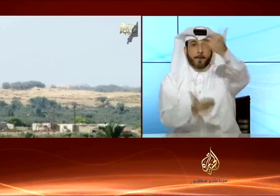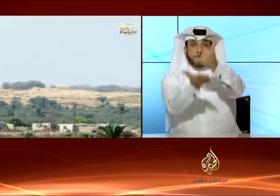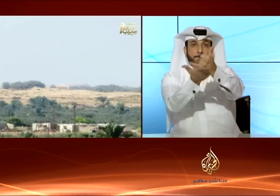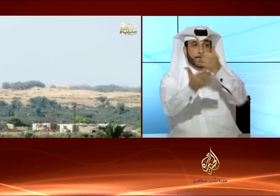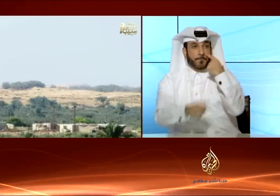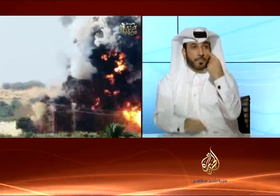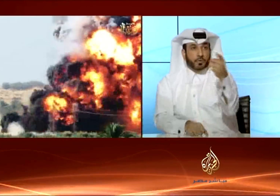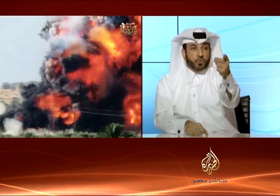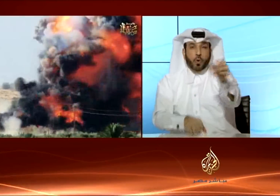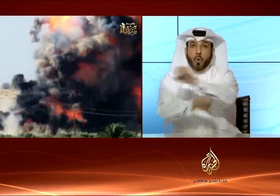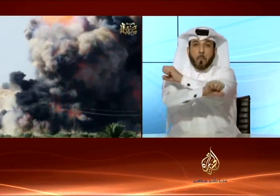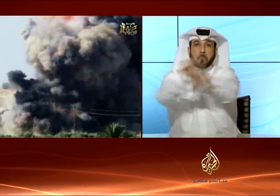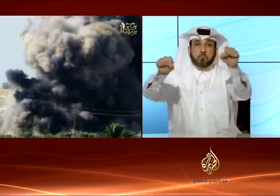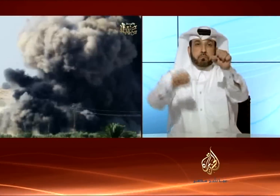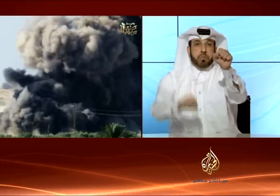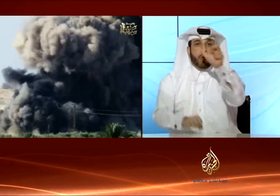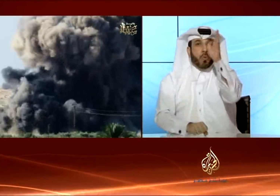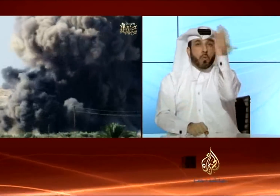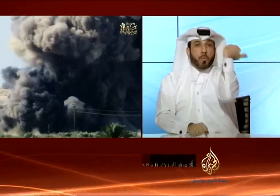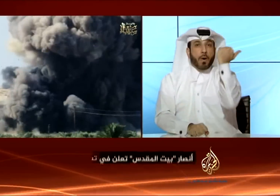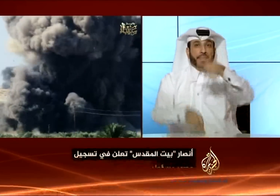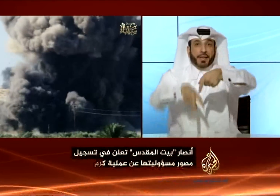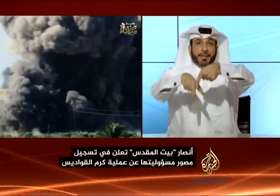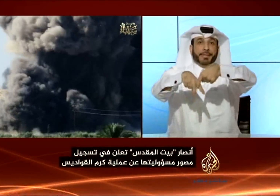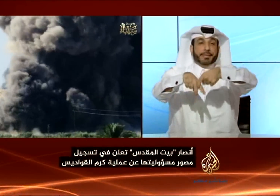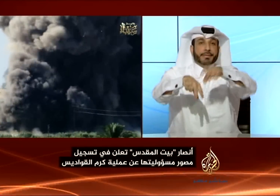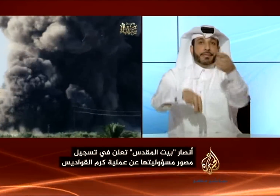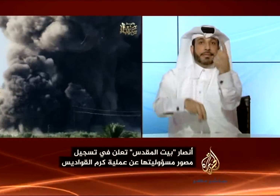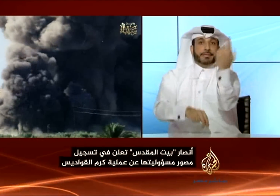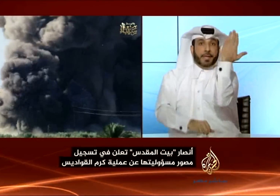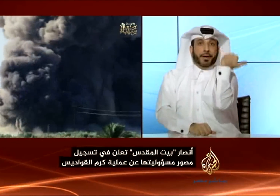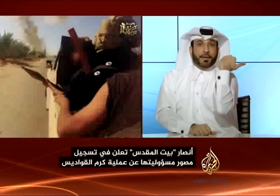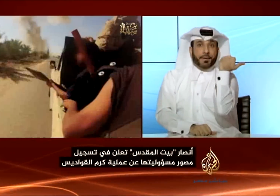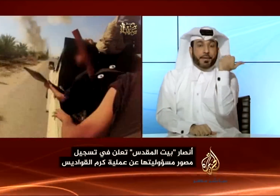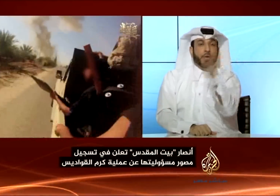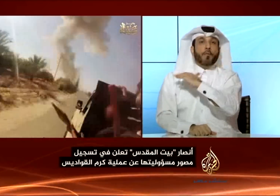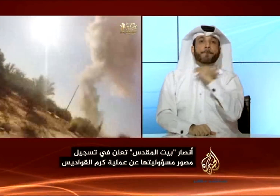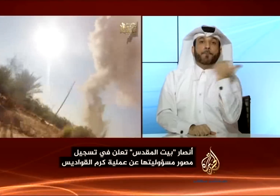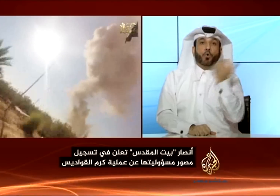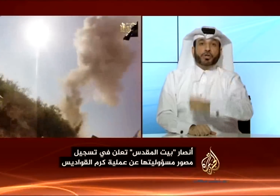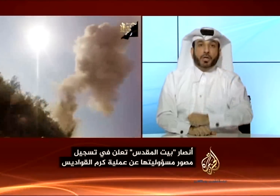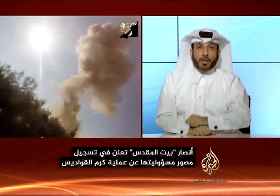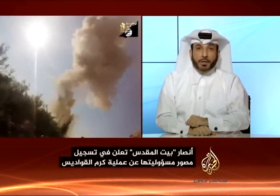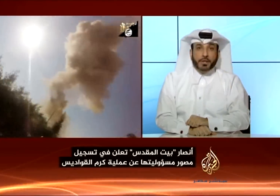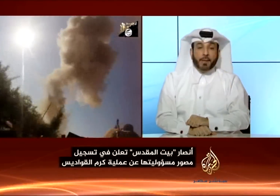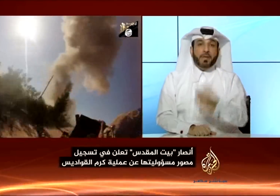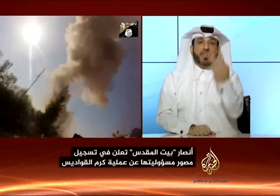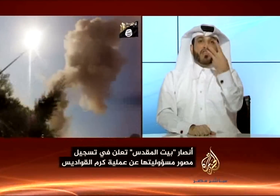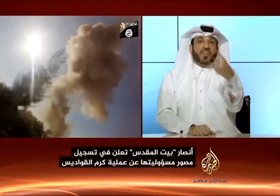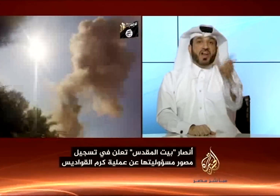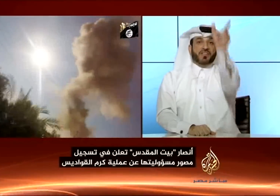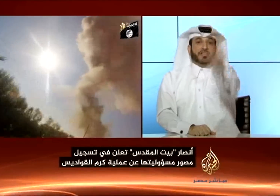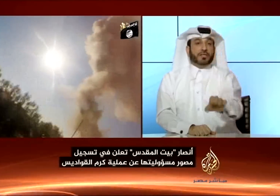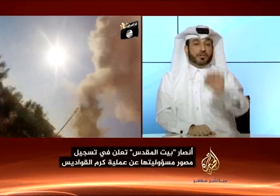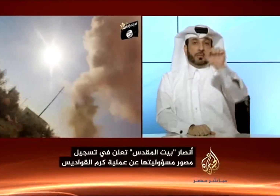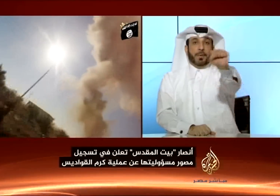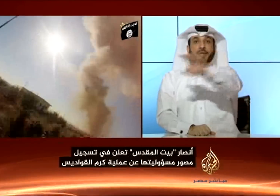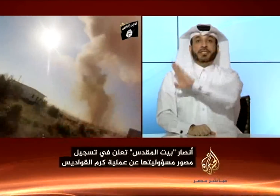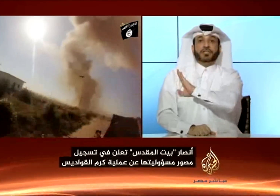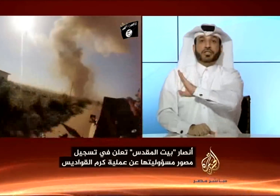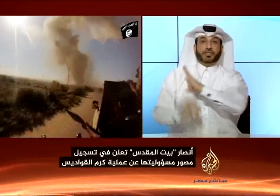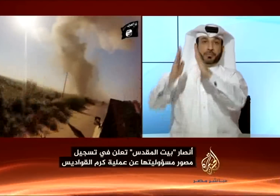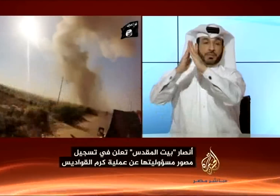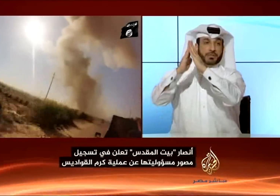الهجوم على كمين كرم القواديس في سيناء الشهر الماضي والذي اودى بحياه نحو 30 من افراد